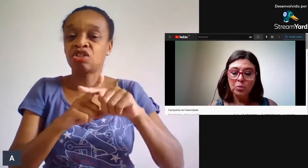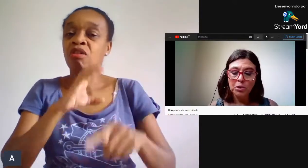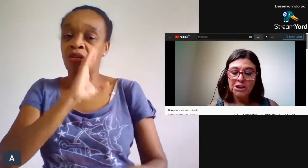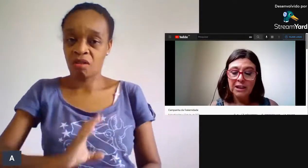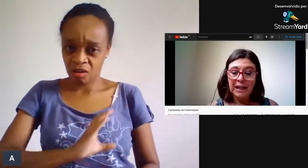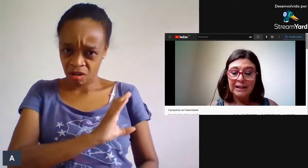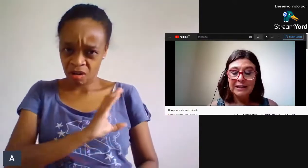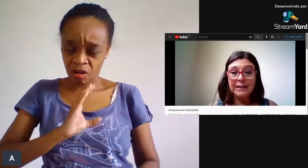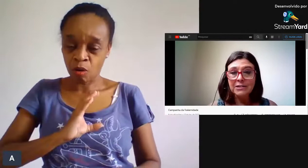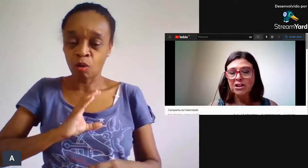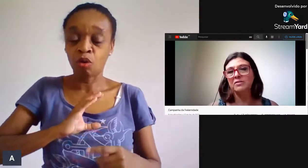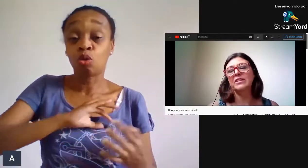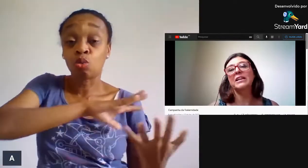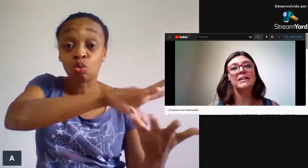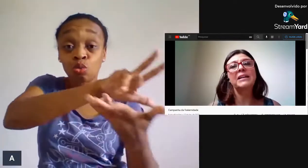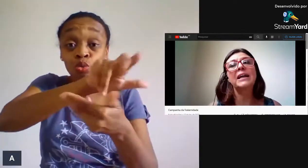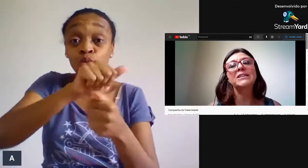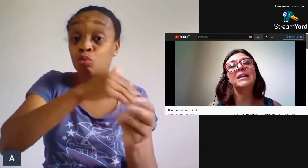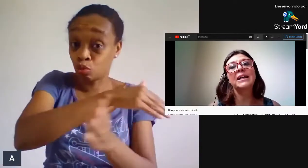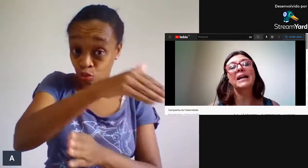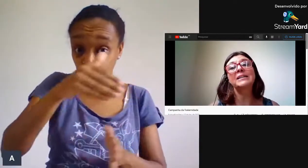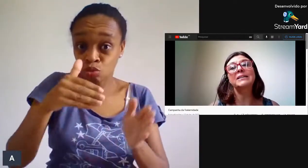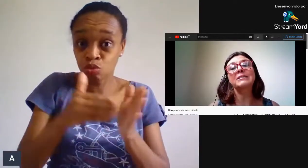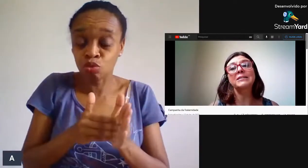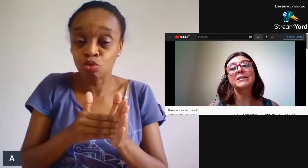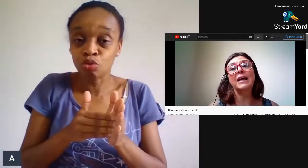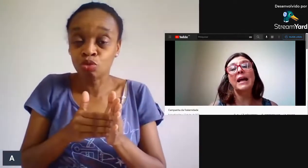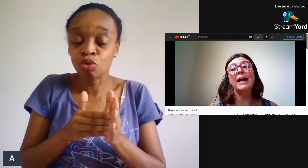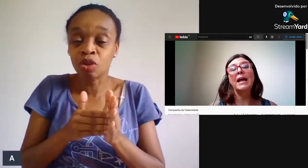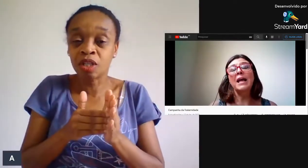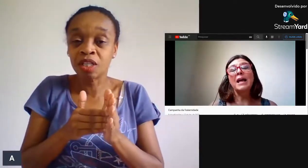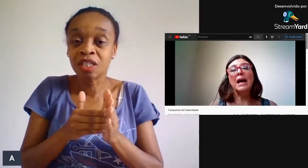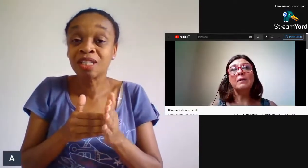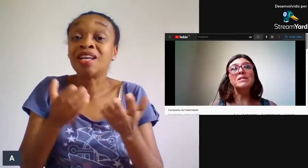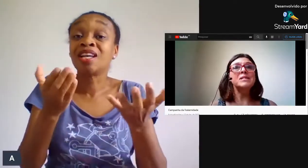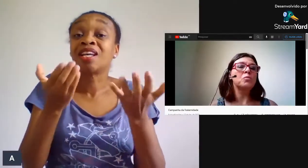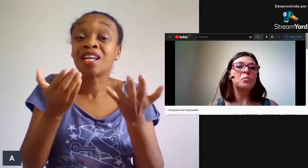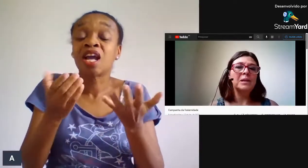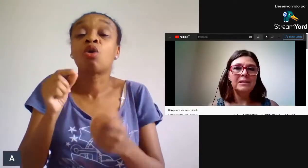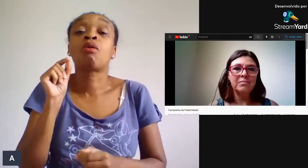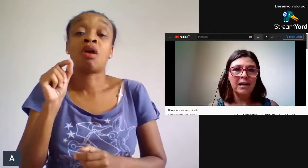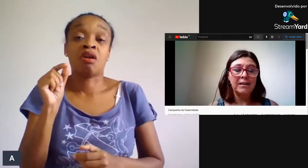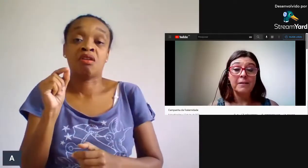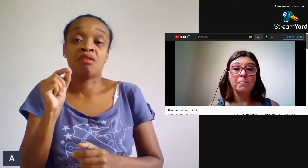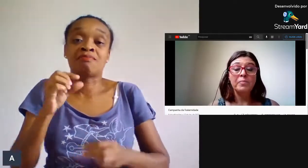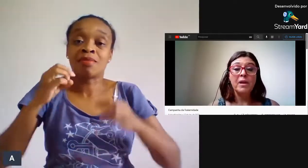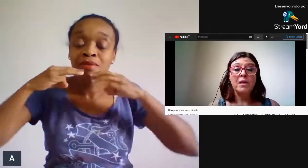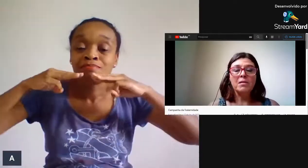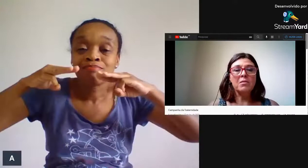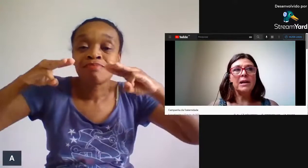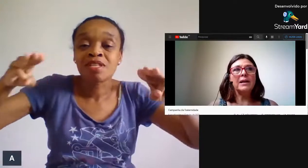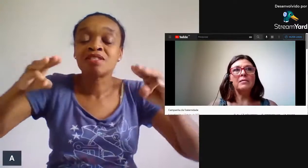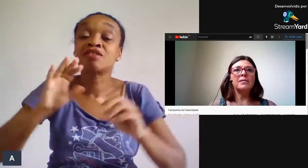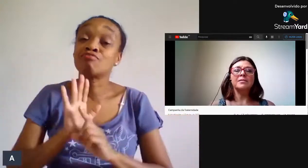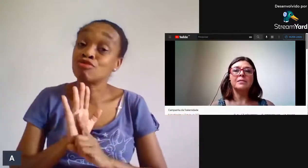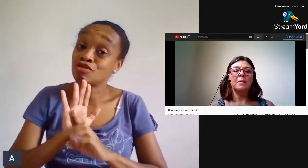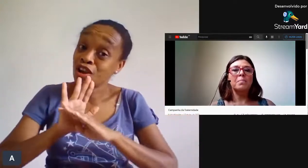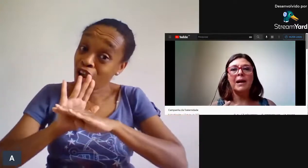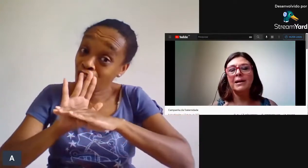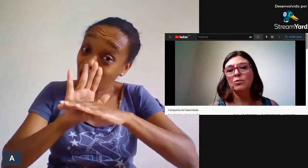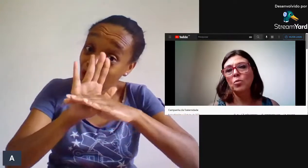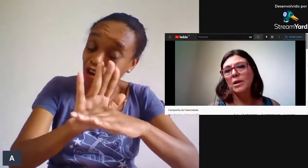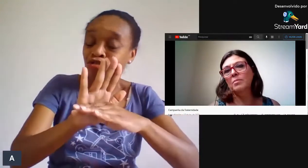inteiro, cuja a grande finalidade da Caritas é a missão humanitária. Então, a